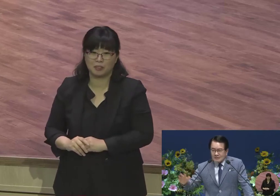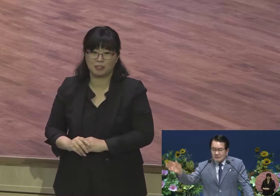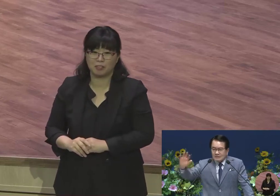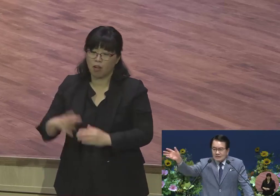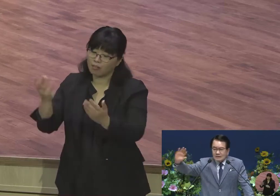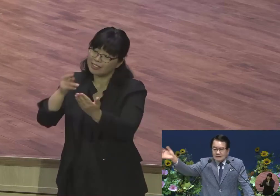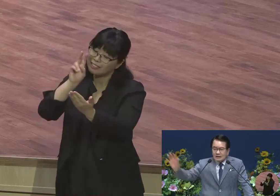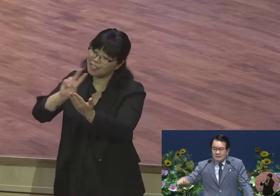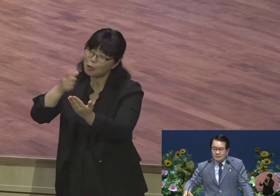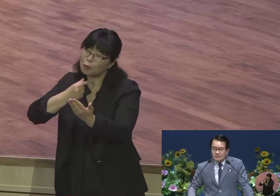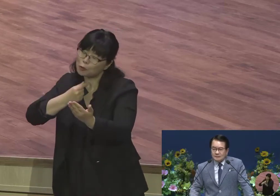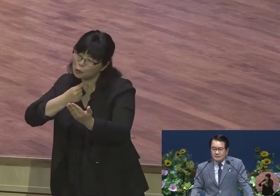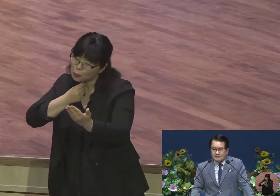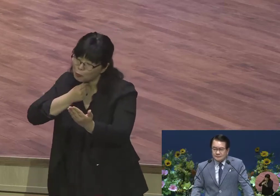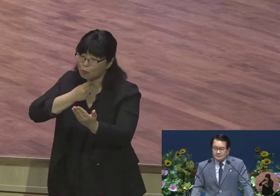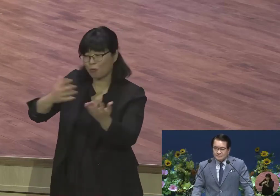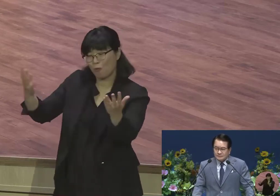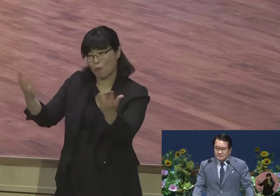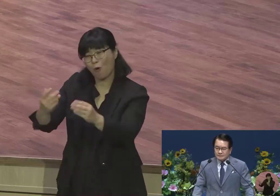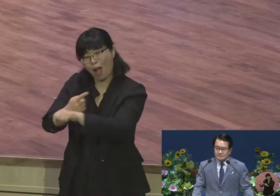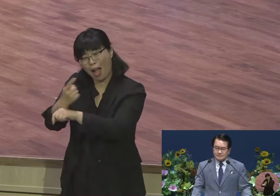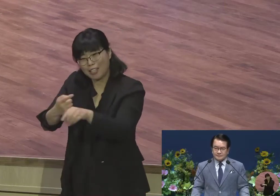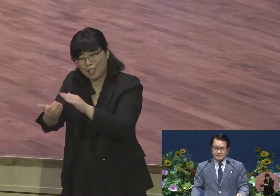같애서 그런 관심도 없어요